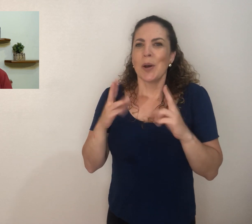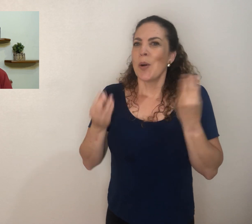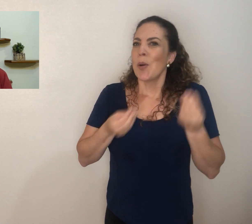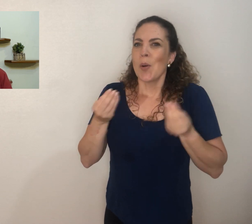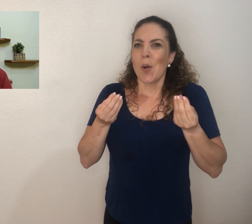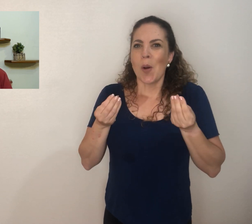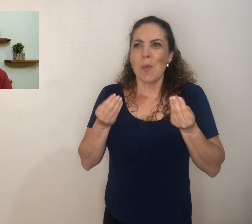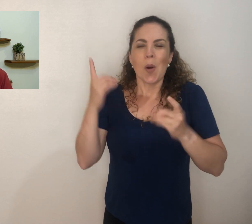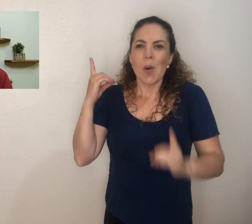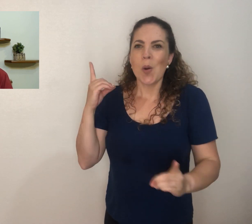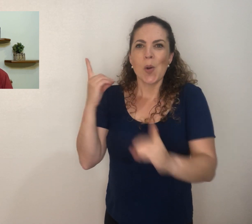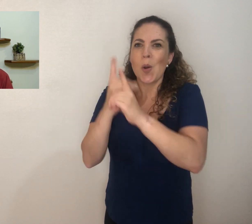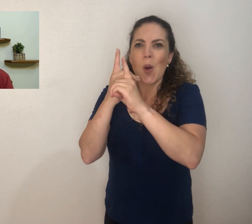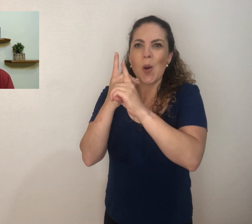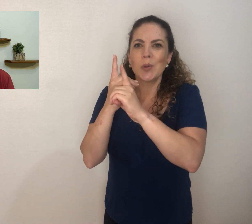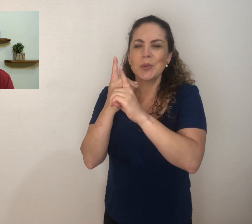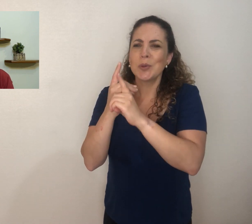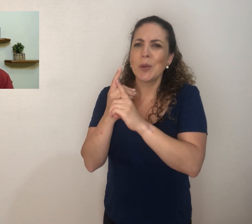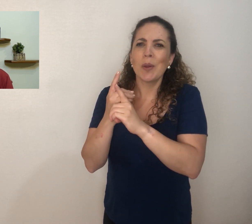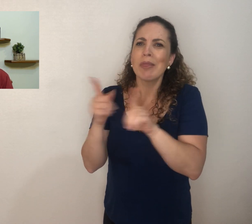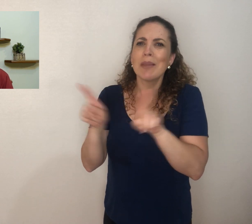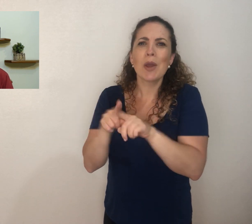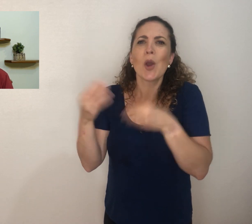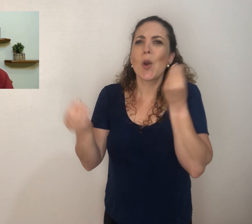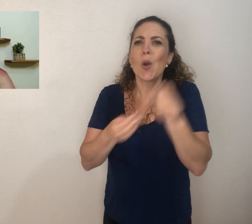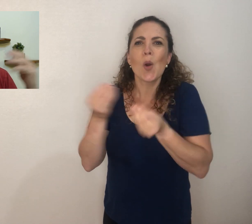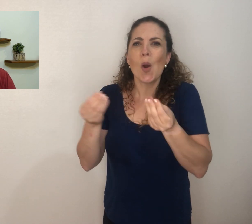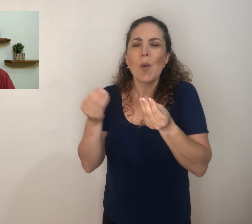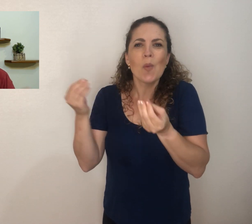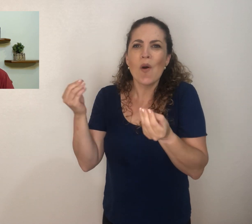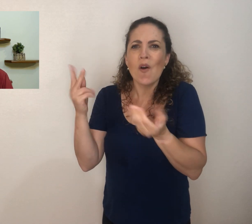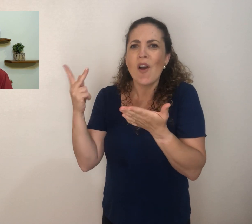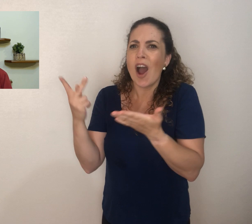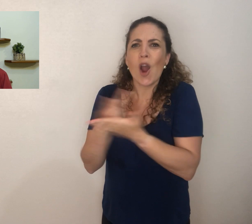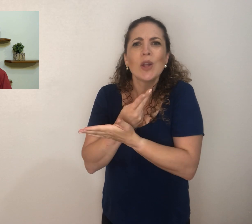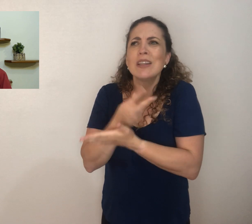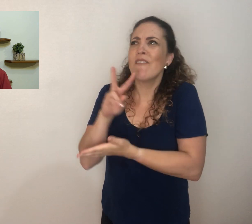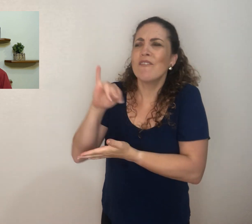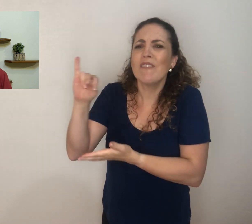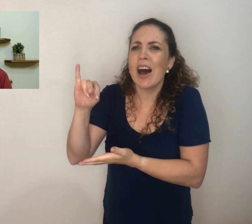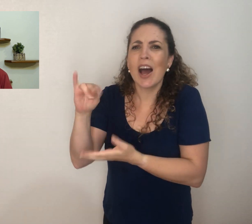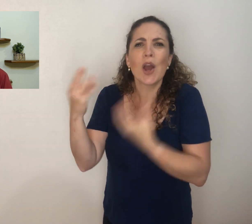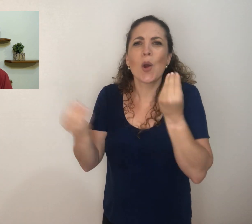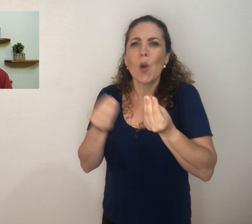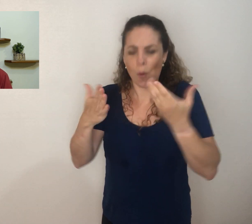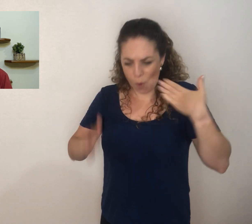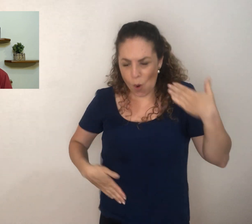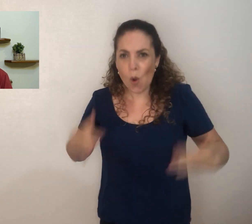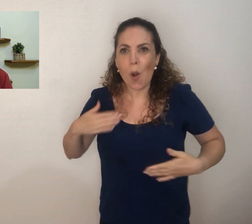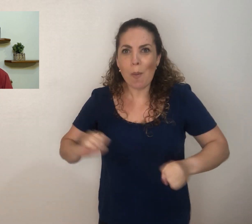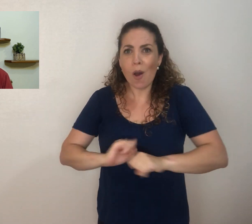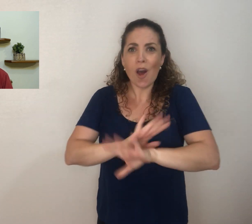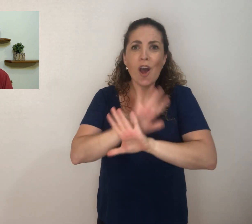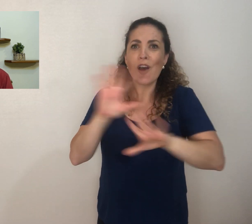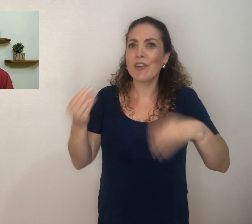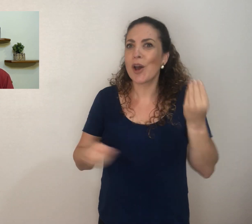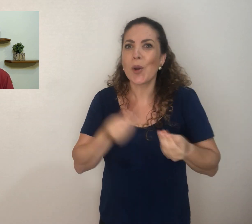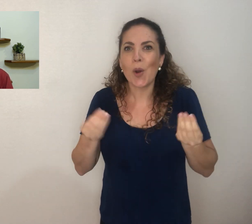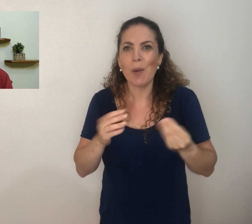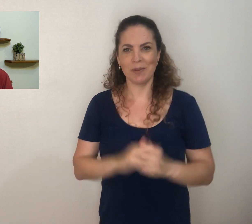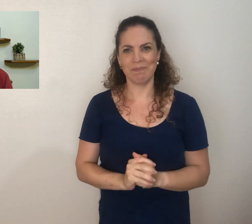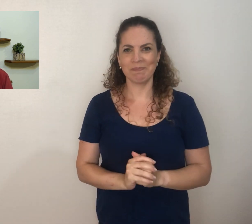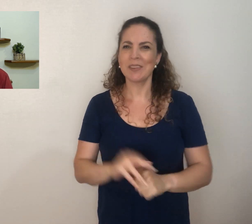esse nosso encontro com o Senhor, o que acontecerá, como será nosso corpo glorificado. Amém?